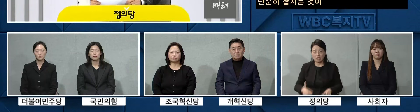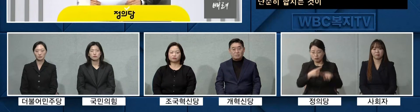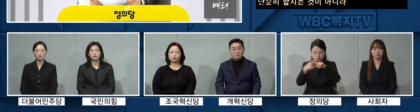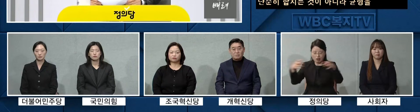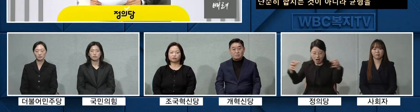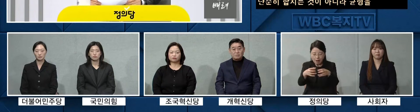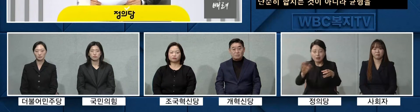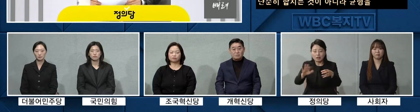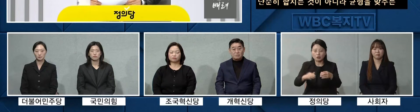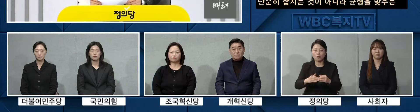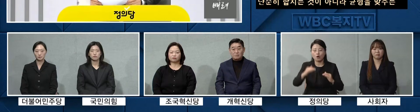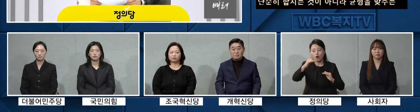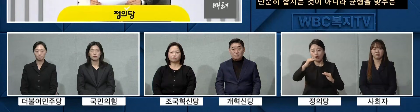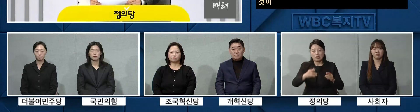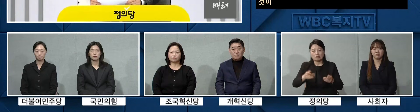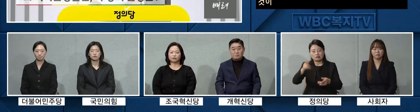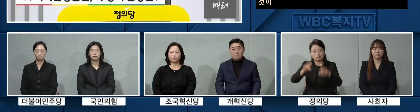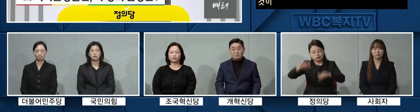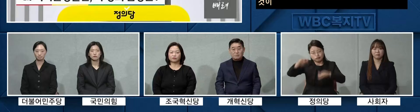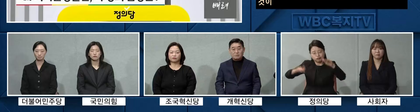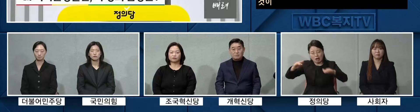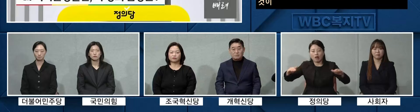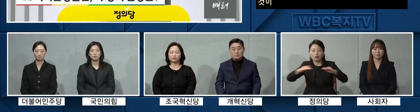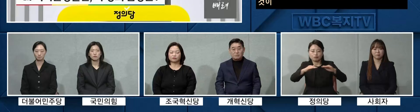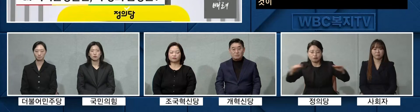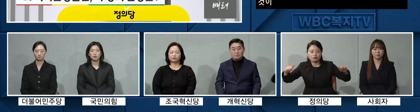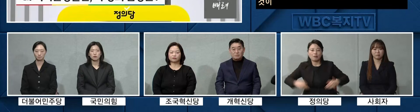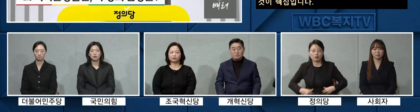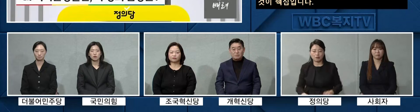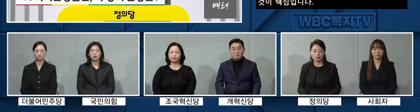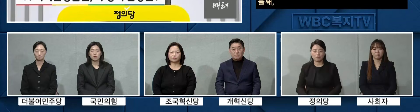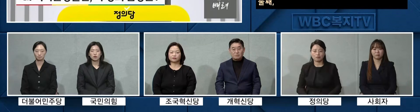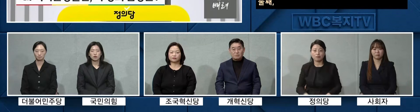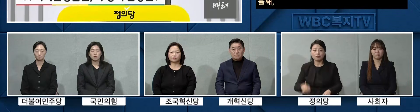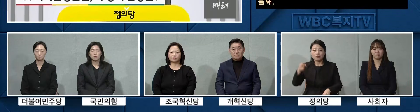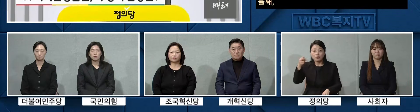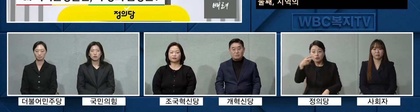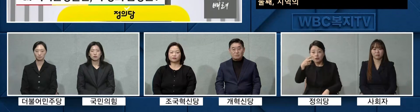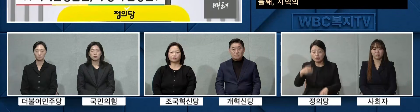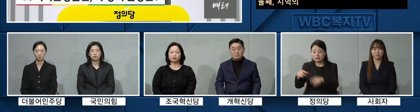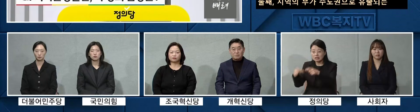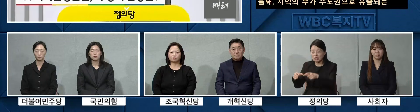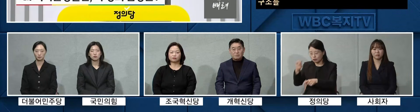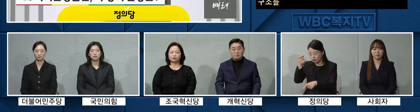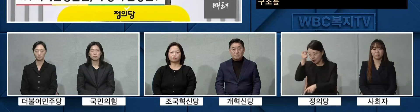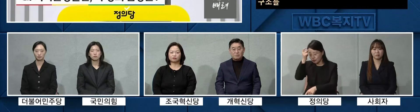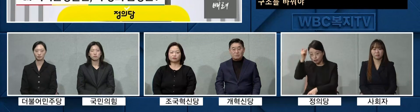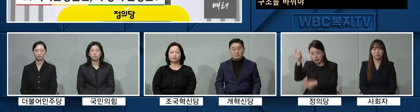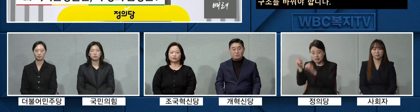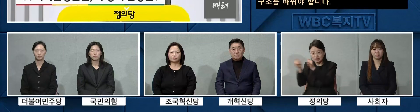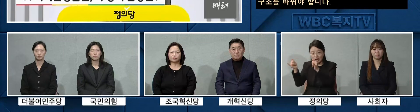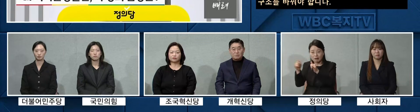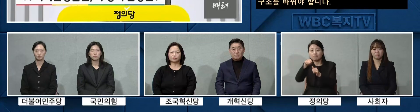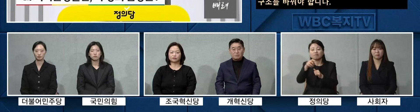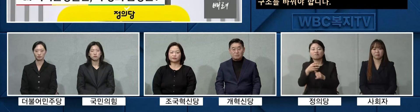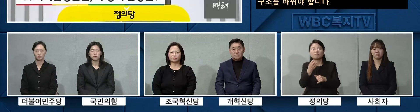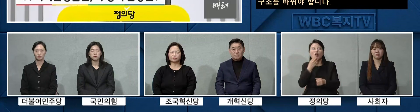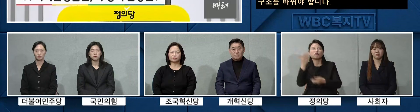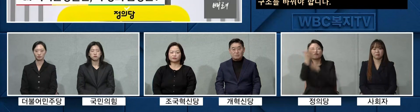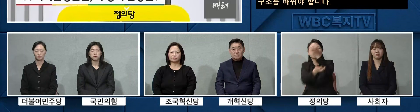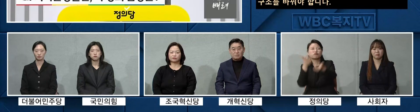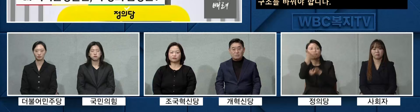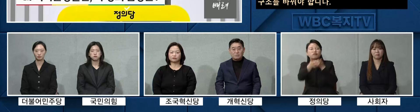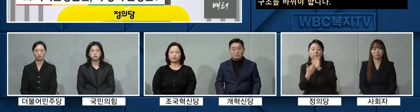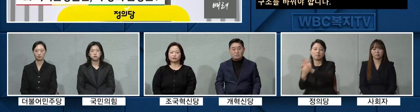핵심입니다. 둘째, 지역의 부가 수도권으로 유출되는 구조를 바꿔야 합니다. 지역 본사제를 도입하고